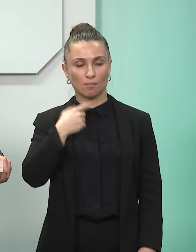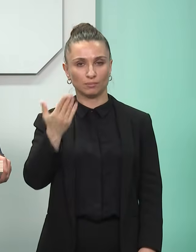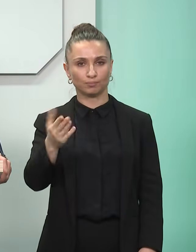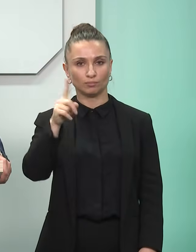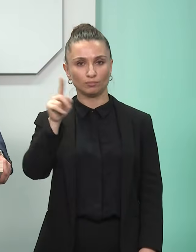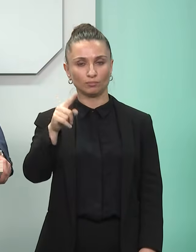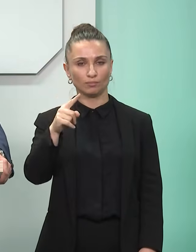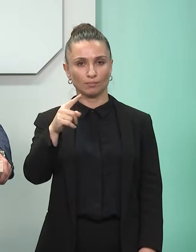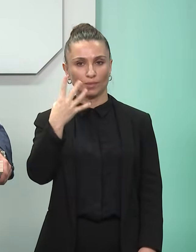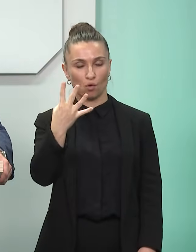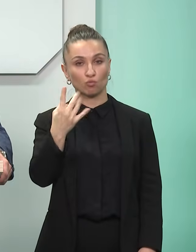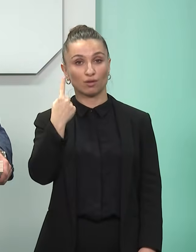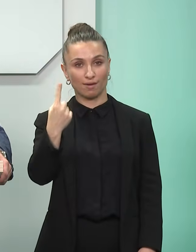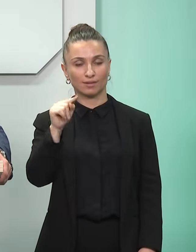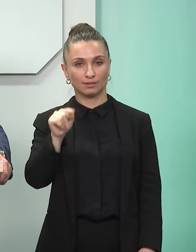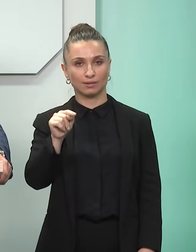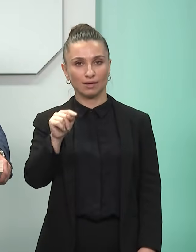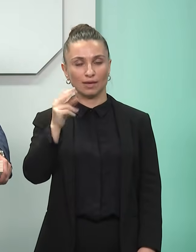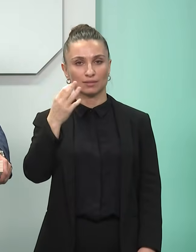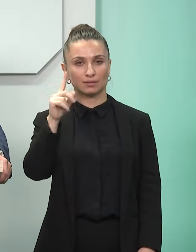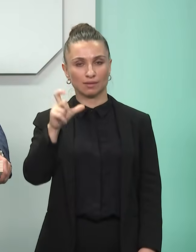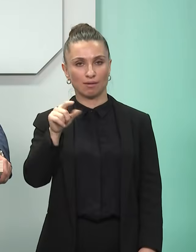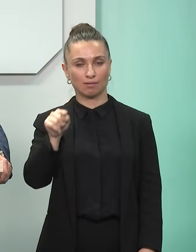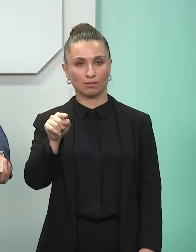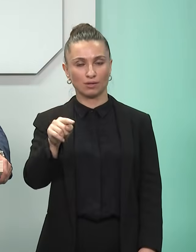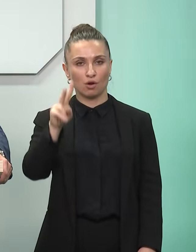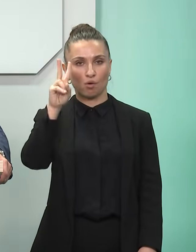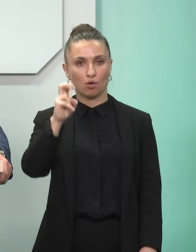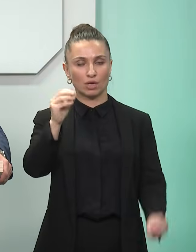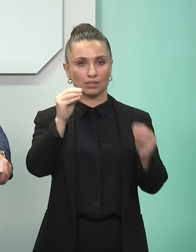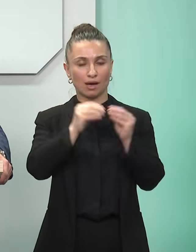7,52%. ნომერი 41 კახა კალაძე